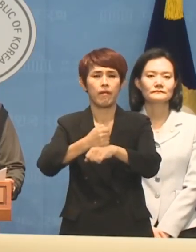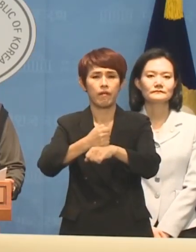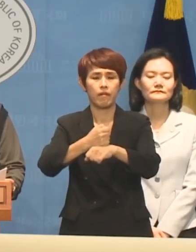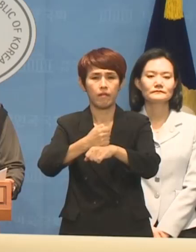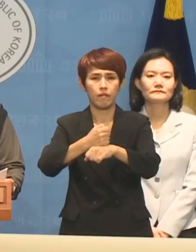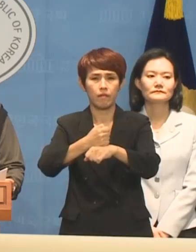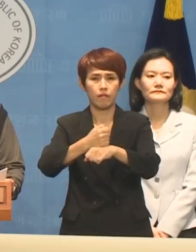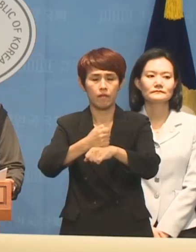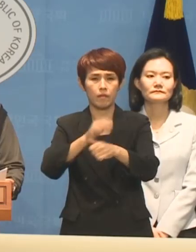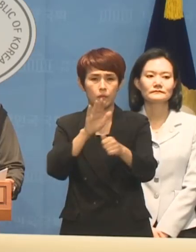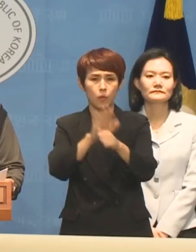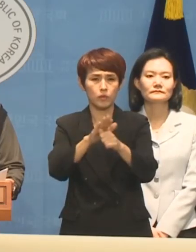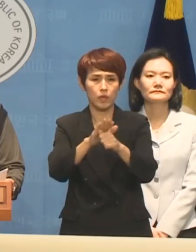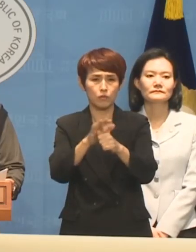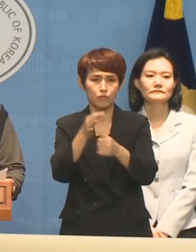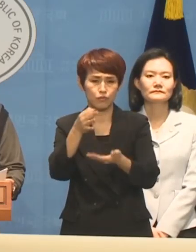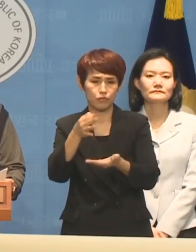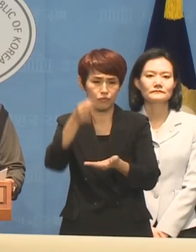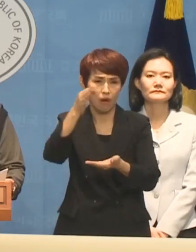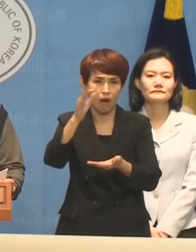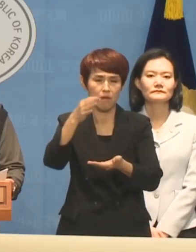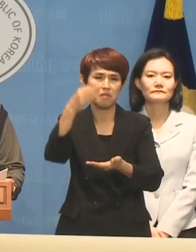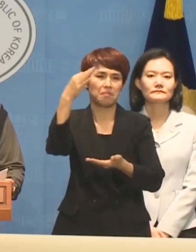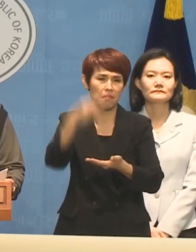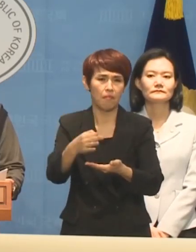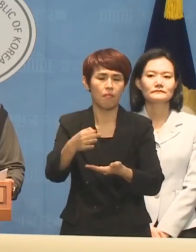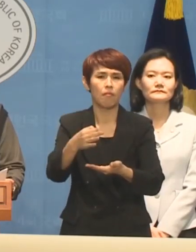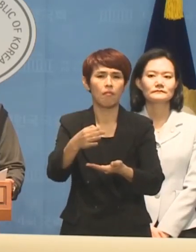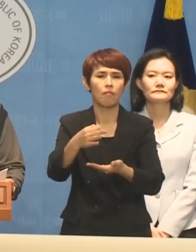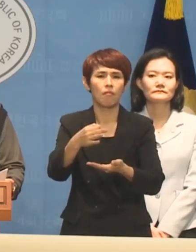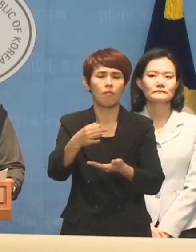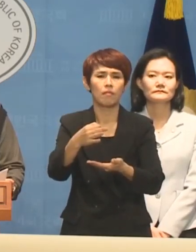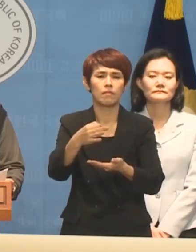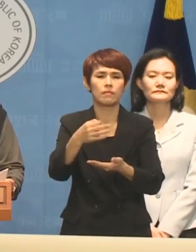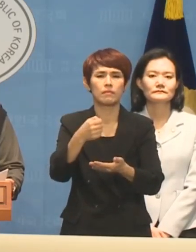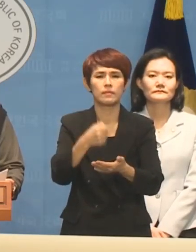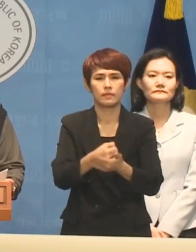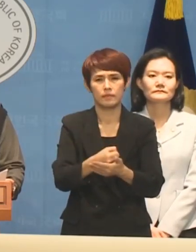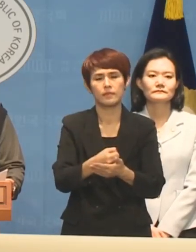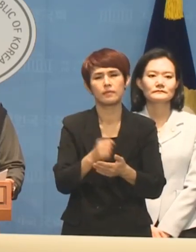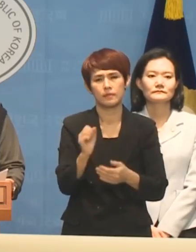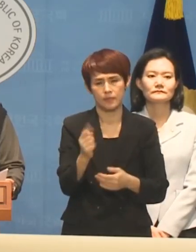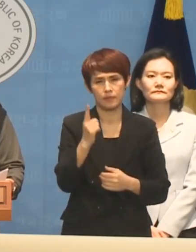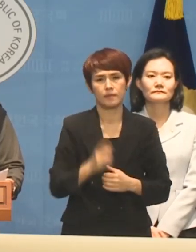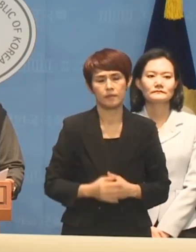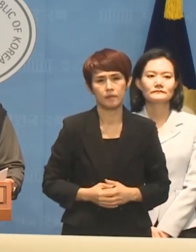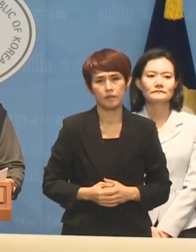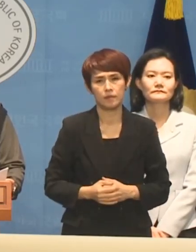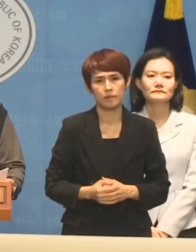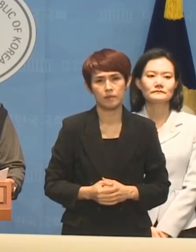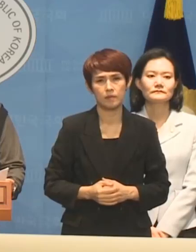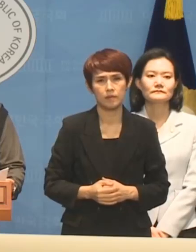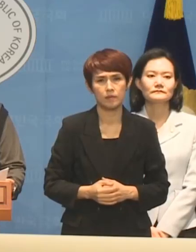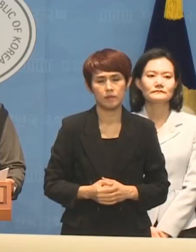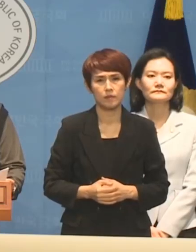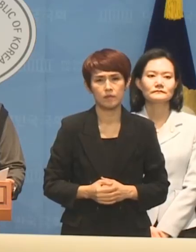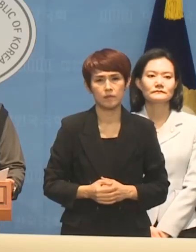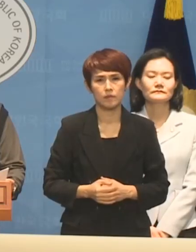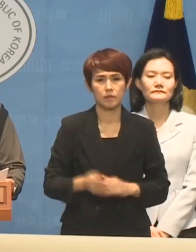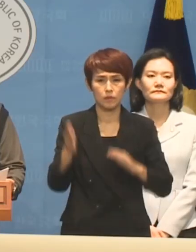수준을 높이지는 못할 망정 더 낮은 수준으로 고쳐온 탓입니다. 그렇게 낮은